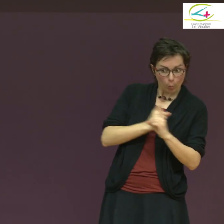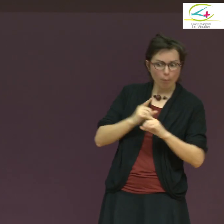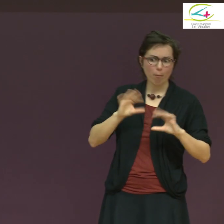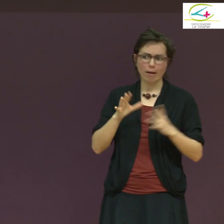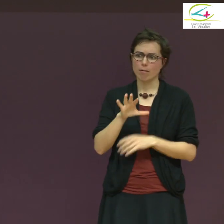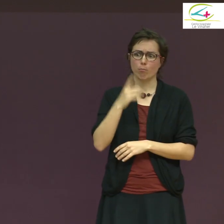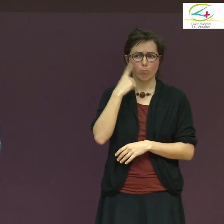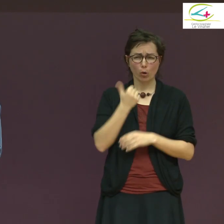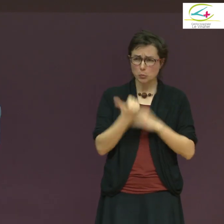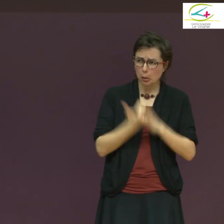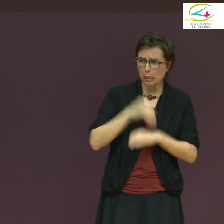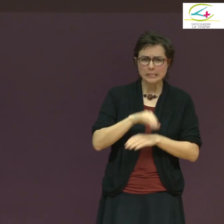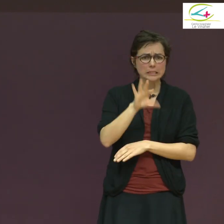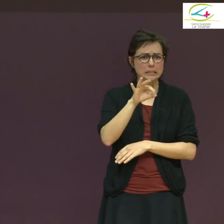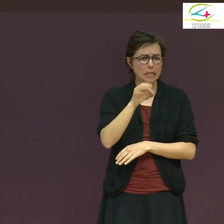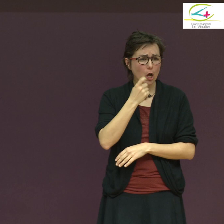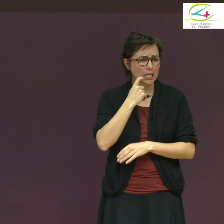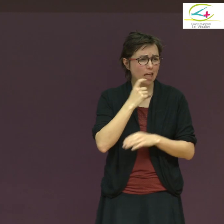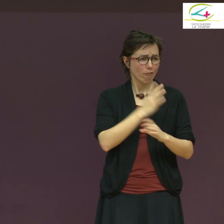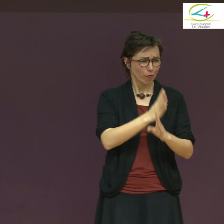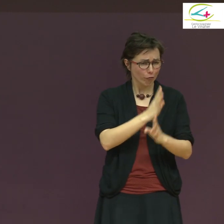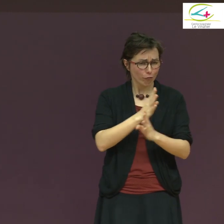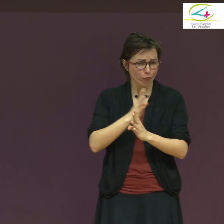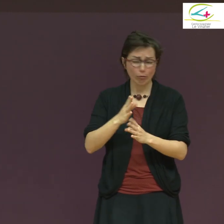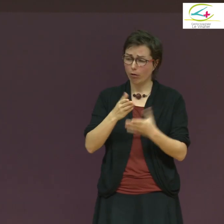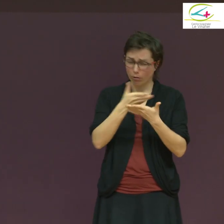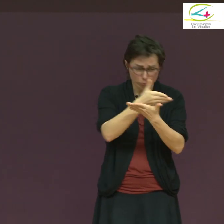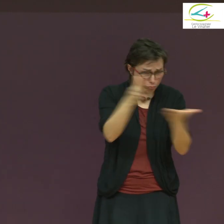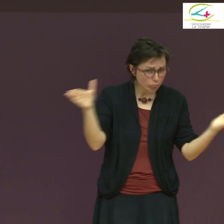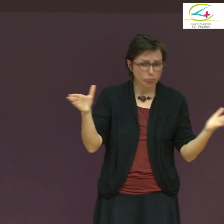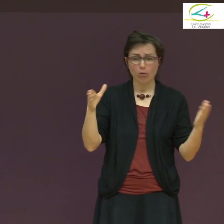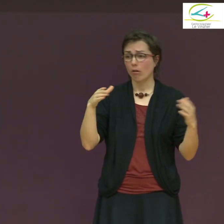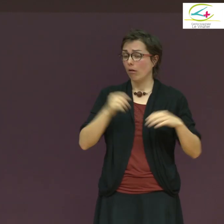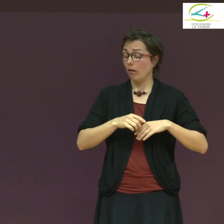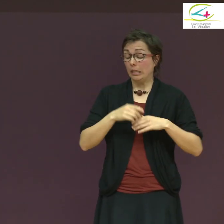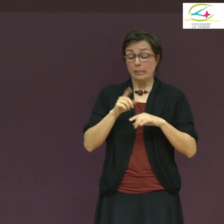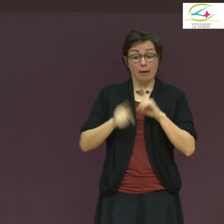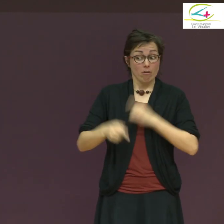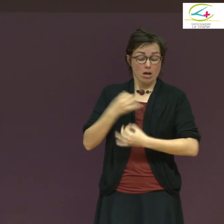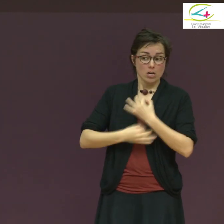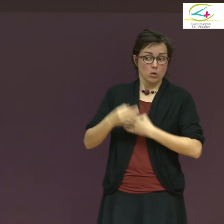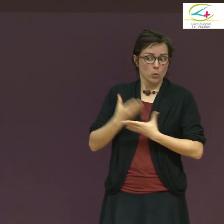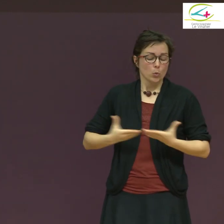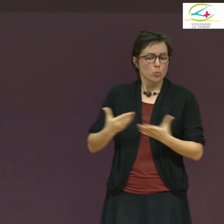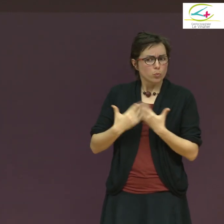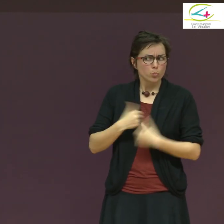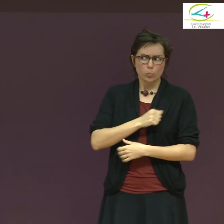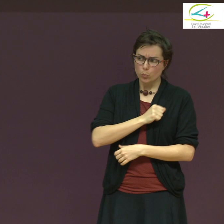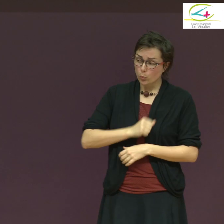50 élèves par jour, du tout venant, des choses parfois très difficiles.